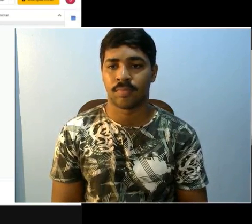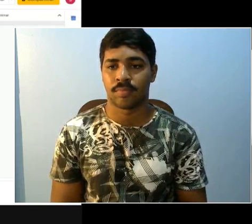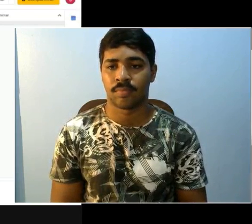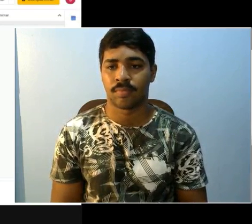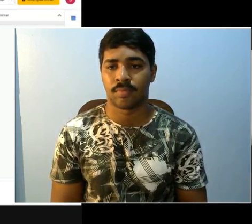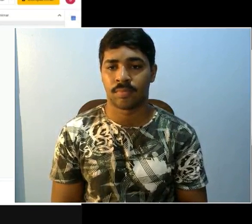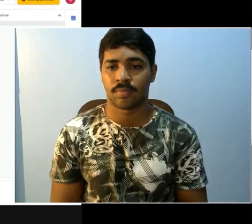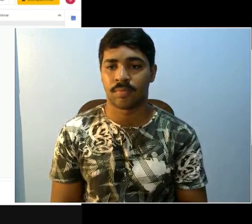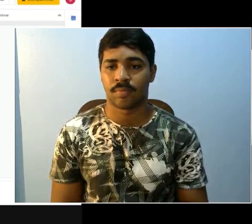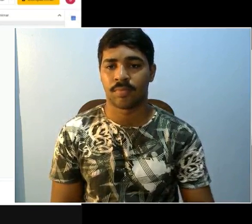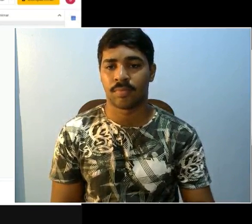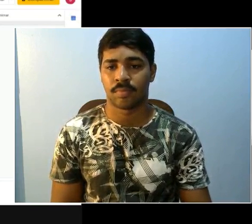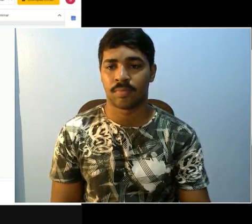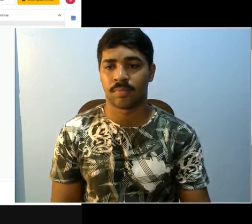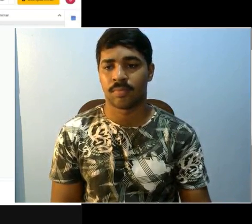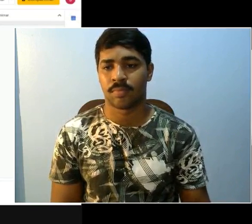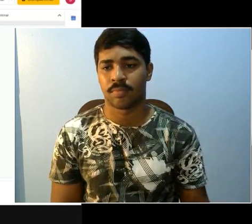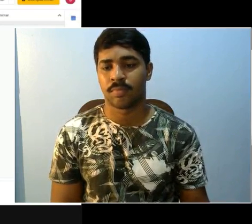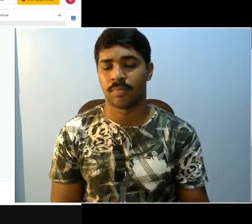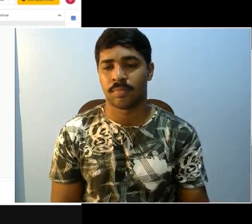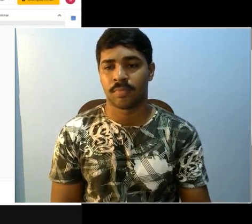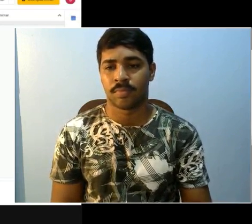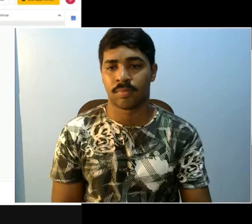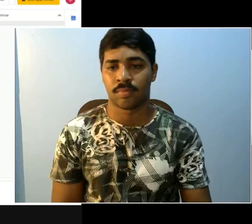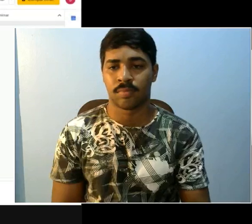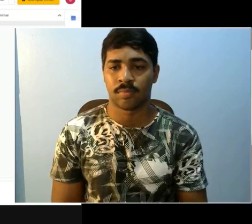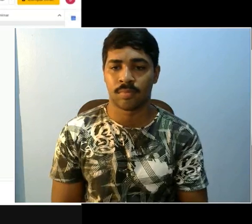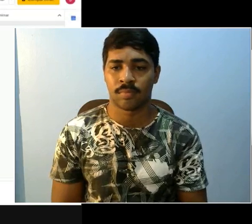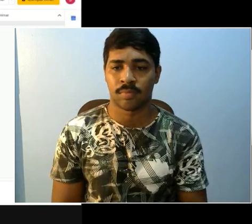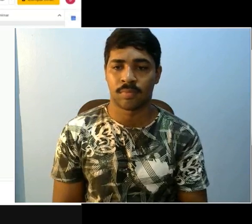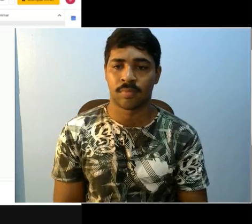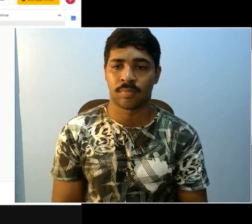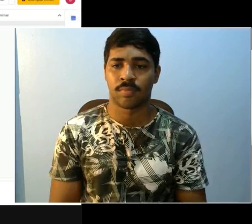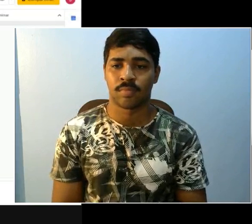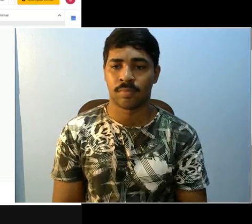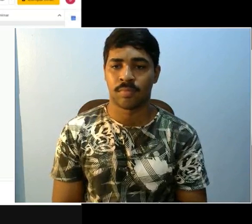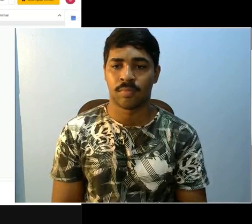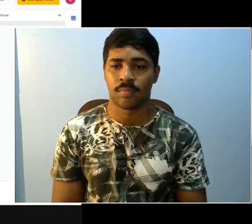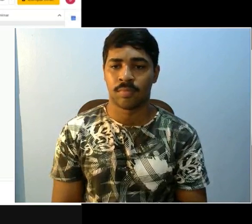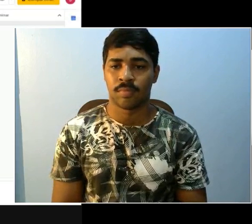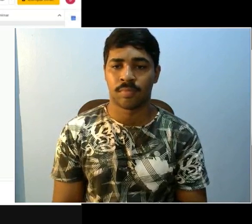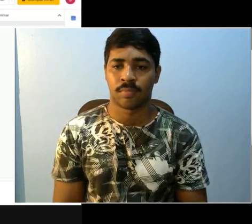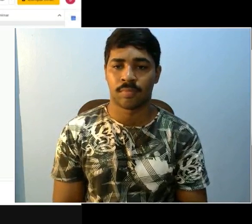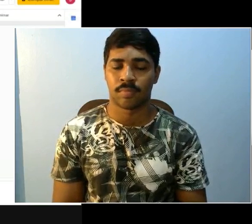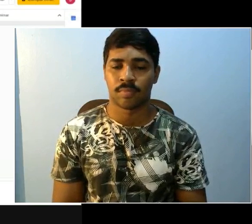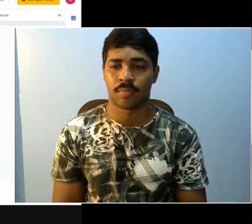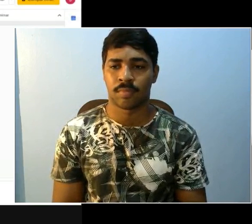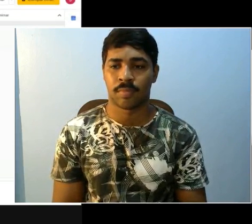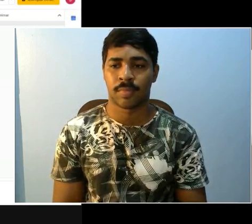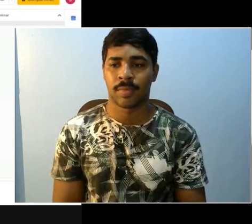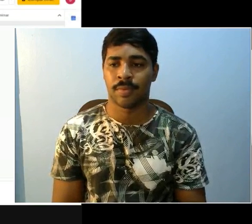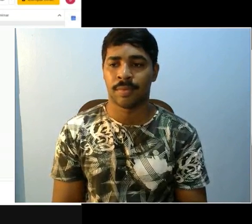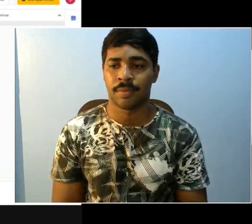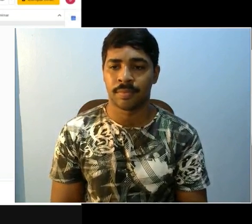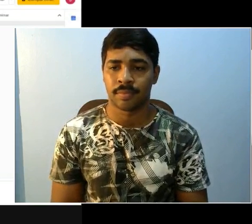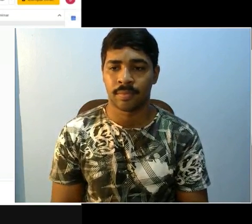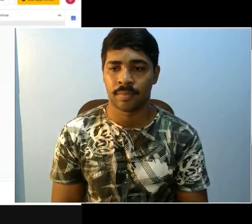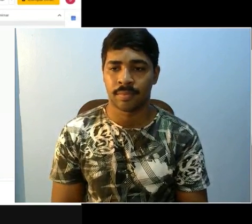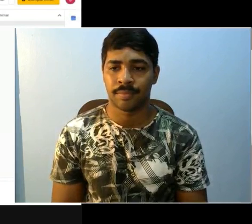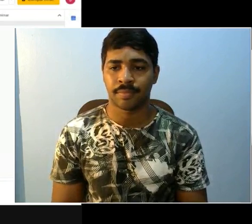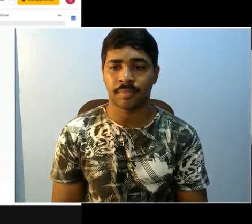Calma aí. Vou só empurrar aqui. É dada por essa fórmula. Aí o que que acontece?